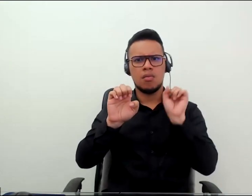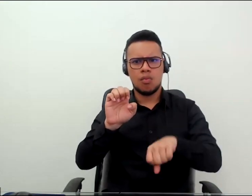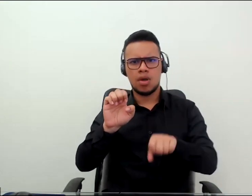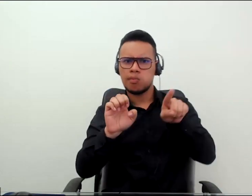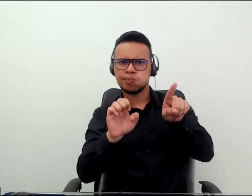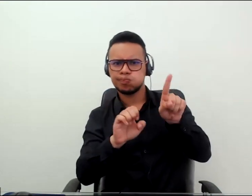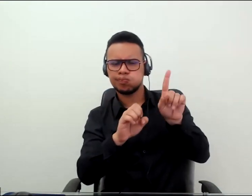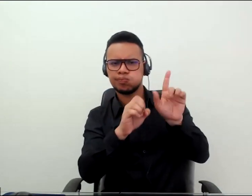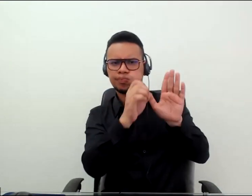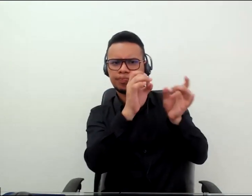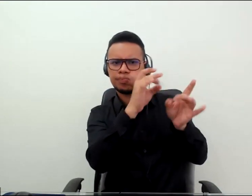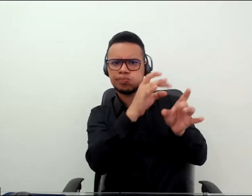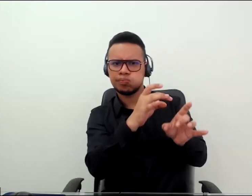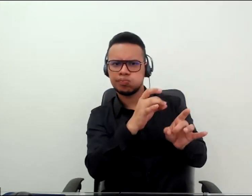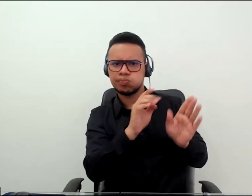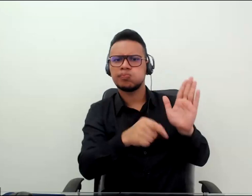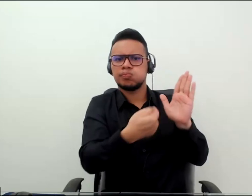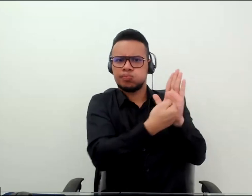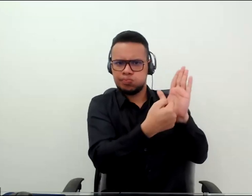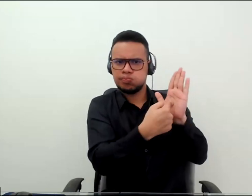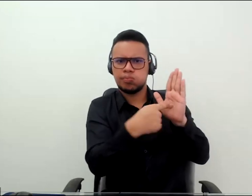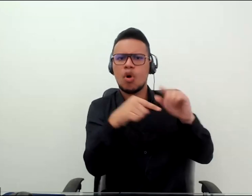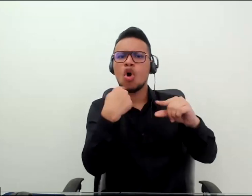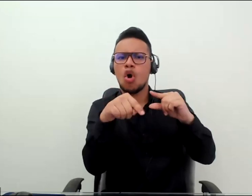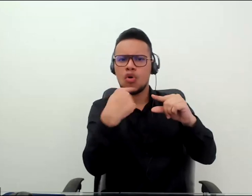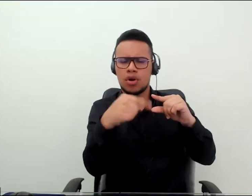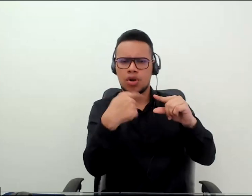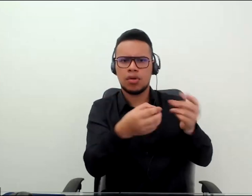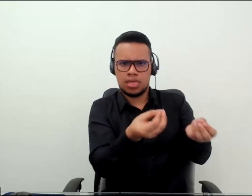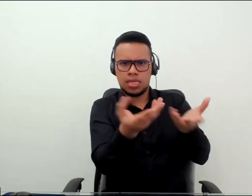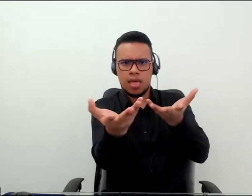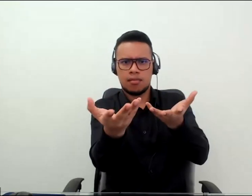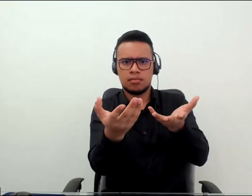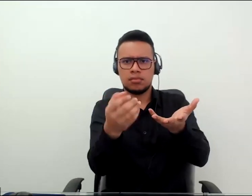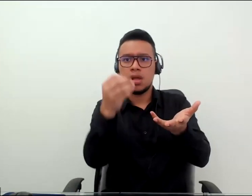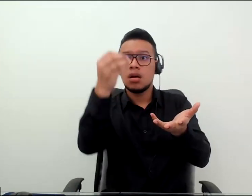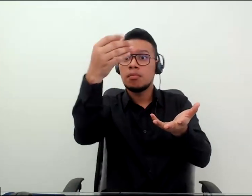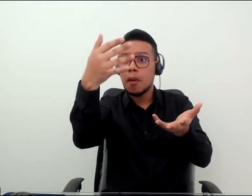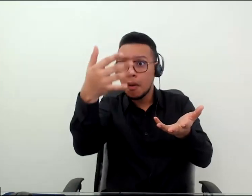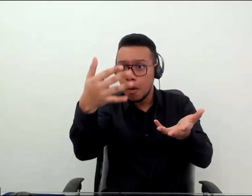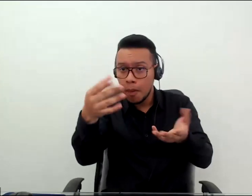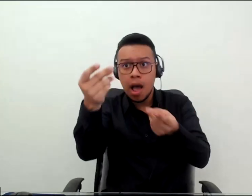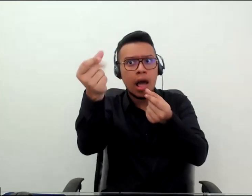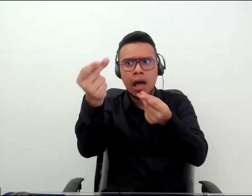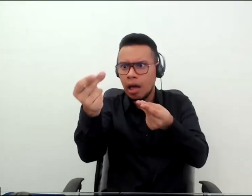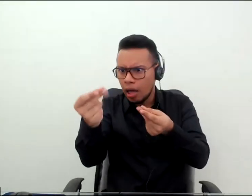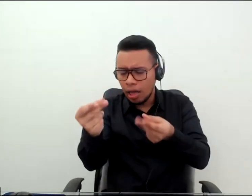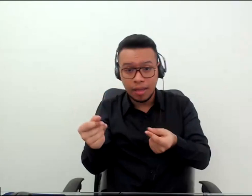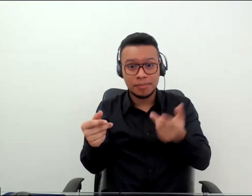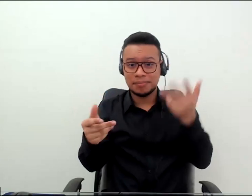en la dirección por favor de correo electrónico Porque además el chat va tan rápido que no alcanzó a leer una cuando ya llega la siguiente